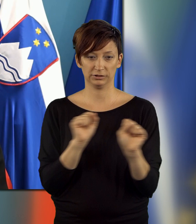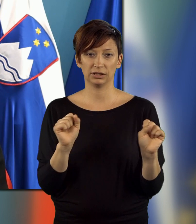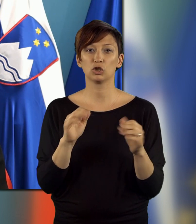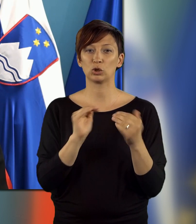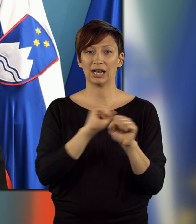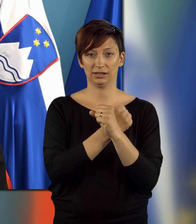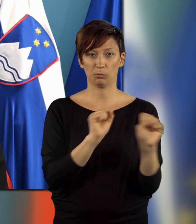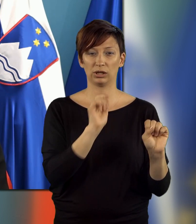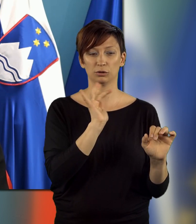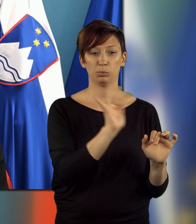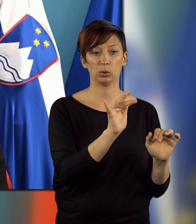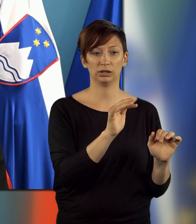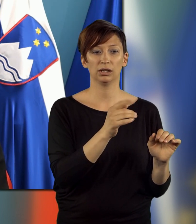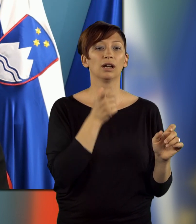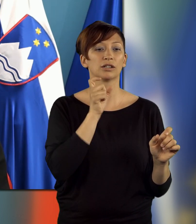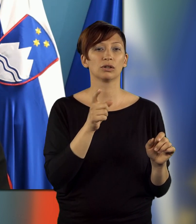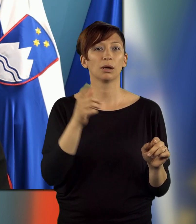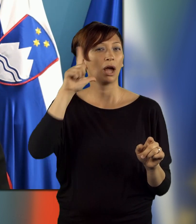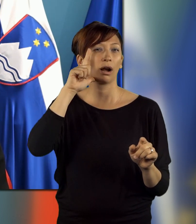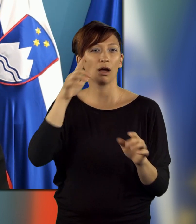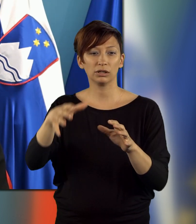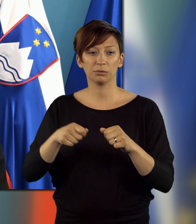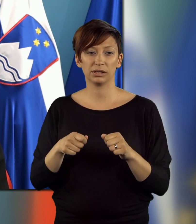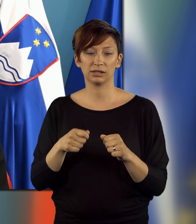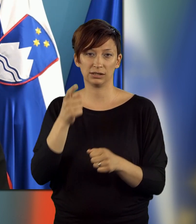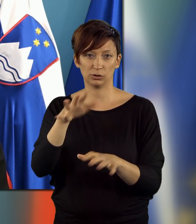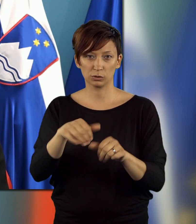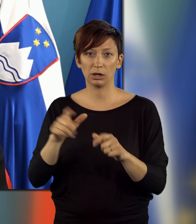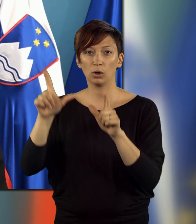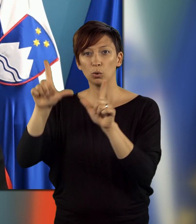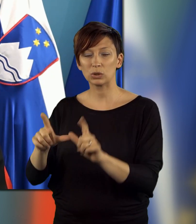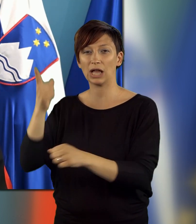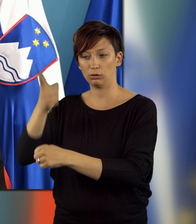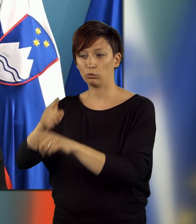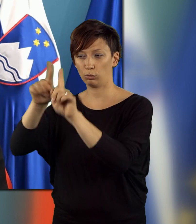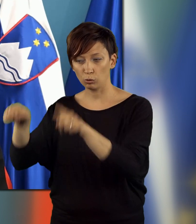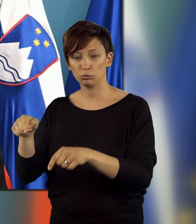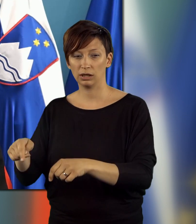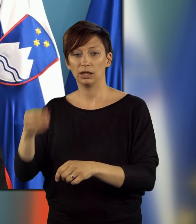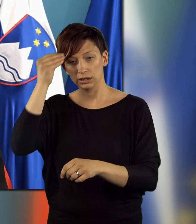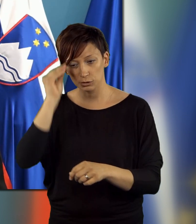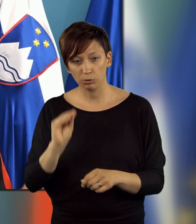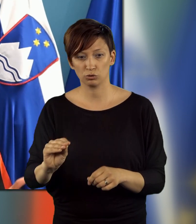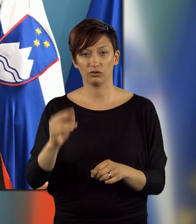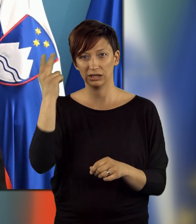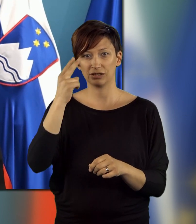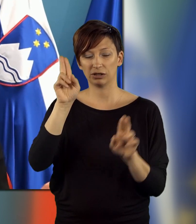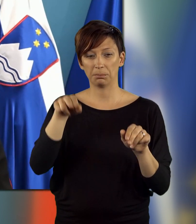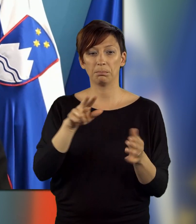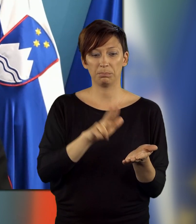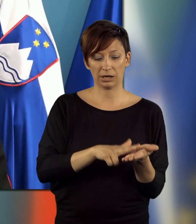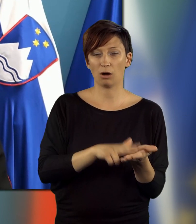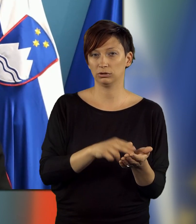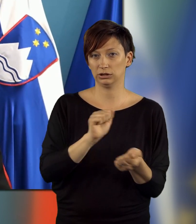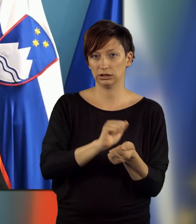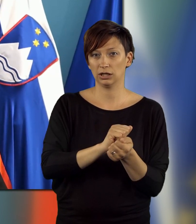Hočem reči, kaj je bil vaš glavni namen, da ste sprejeli to? Ustavna odločba. Ustavna odločba in spoštovanje seveda pravnih norm, ki